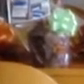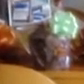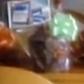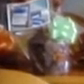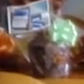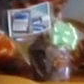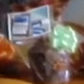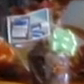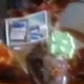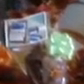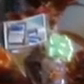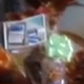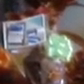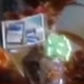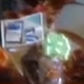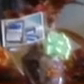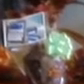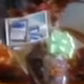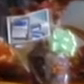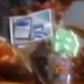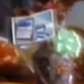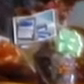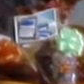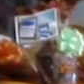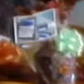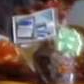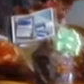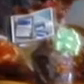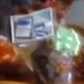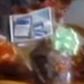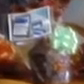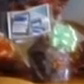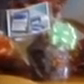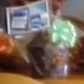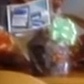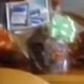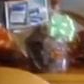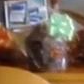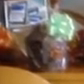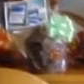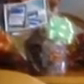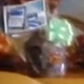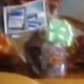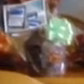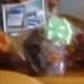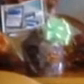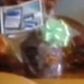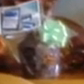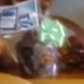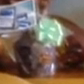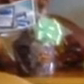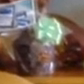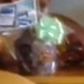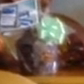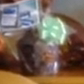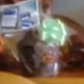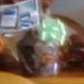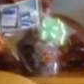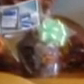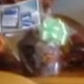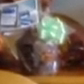universitaria. Y en toda tu ambición bibliotecaria, hoy te hallamos cumpliendo los